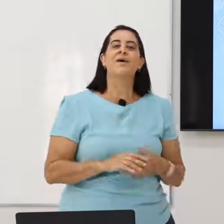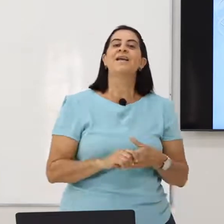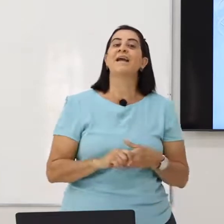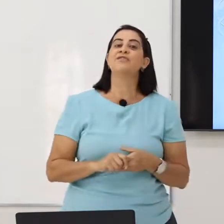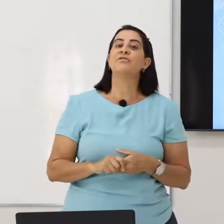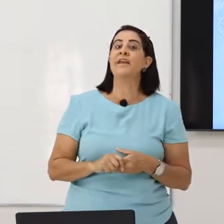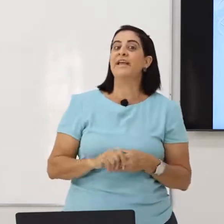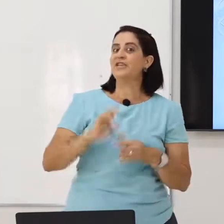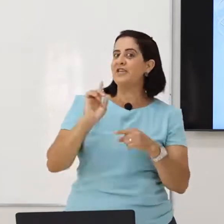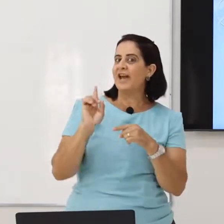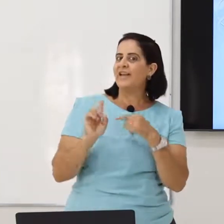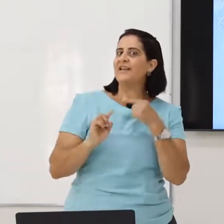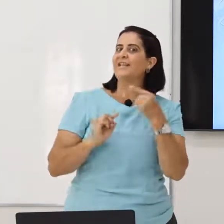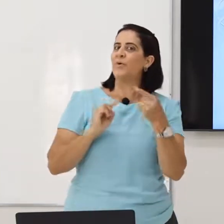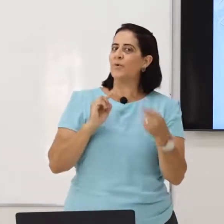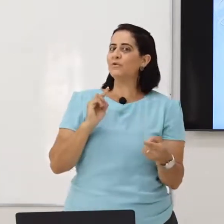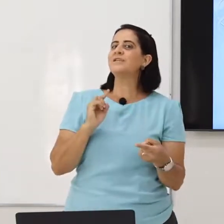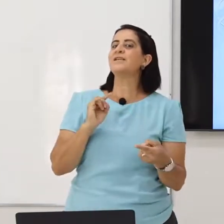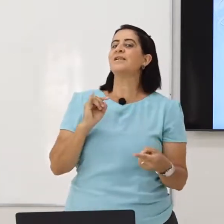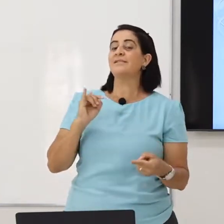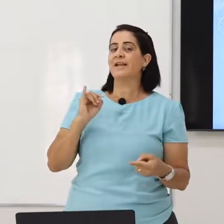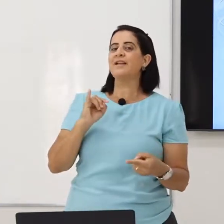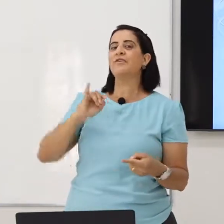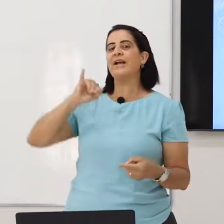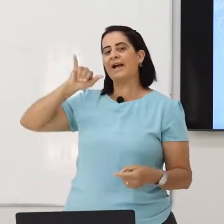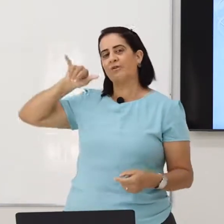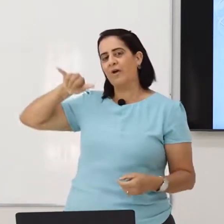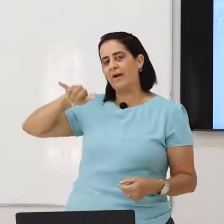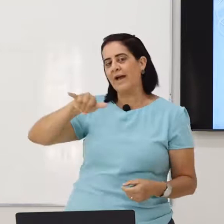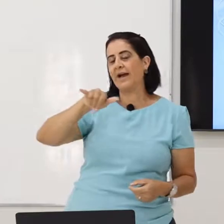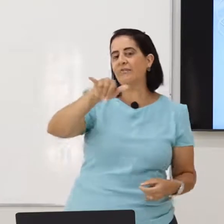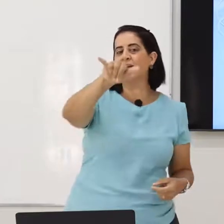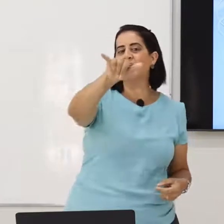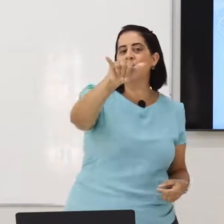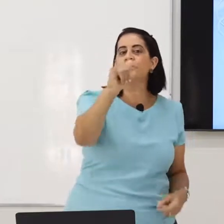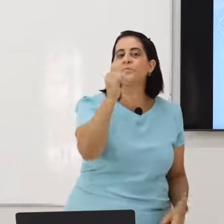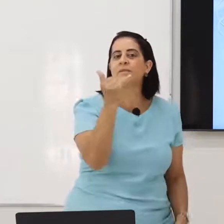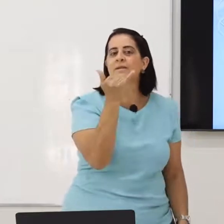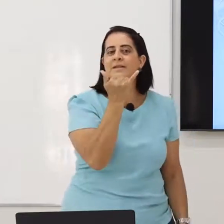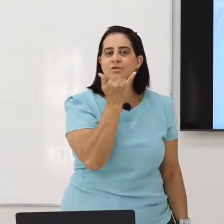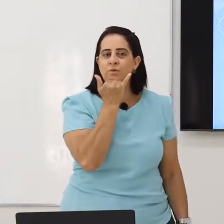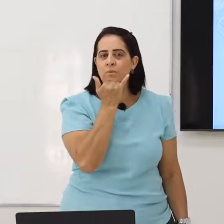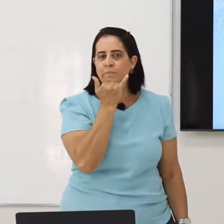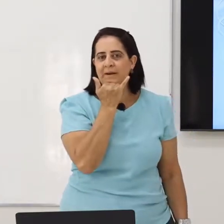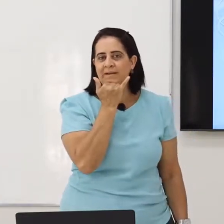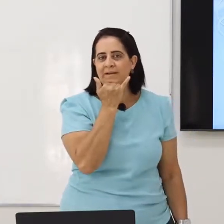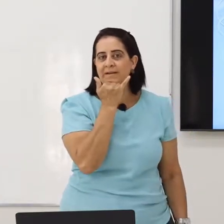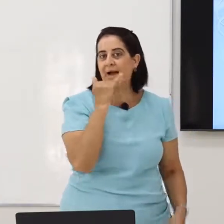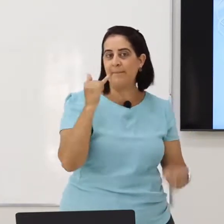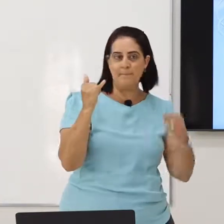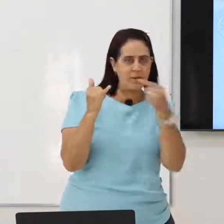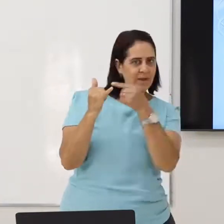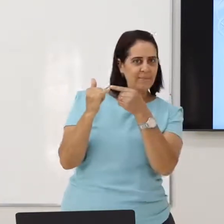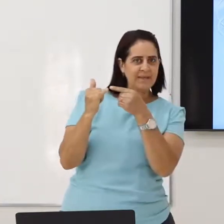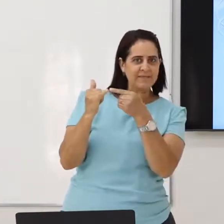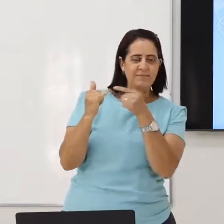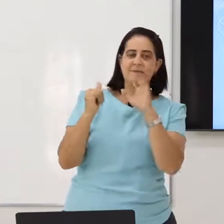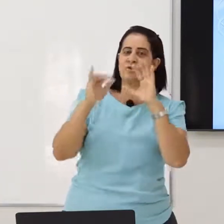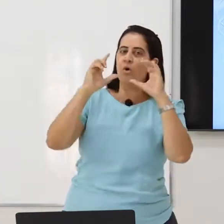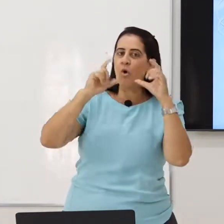que é diferente. E aí ele dá outro significado. Olha, avião, desculpa. A mão é a mesma, só